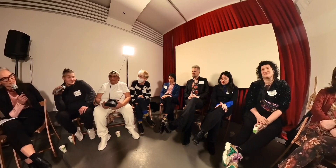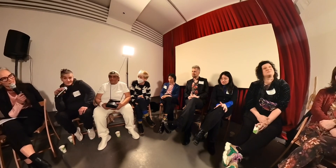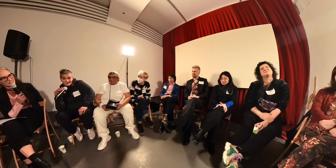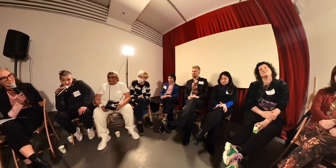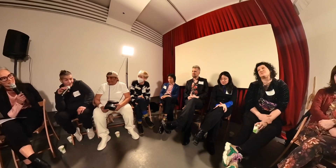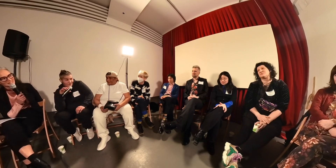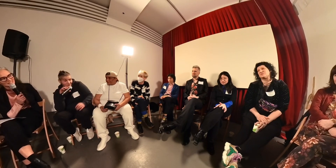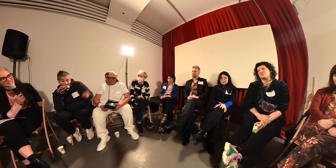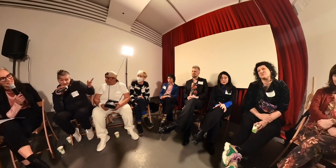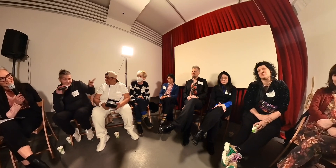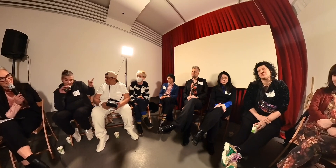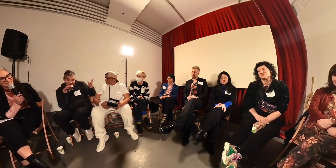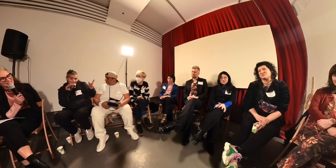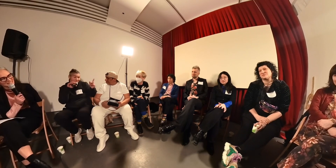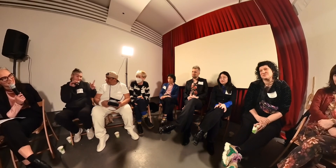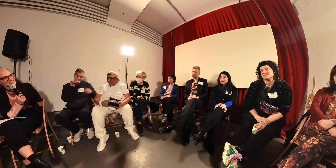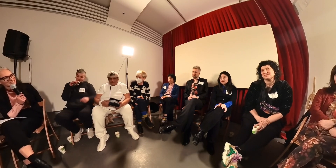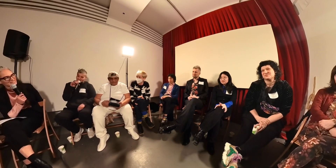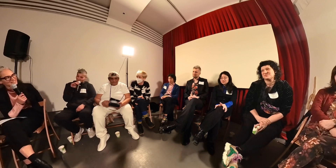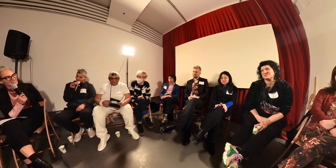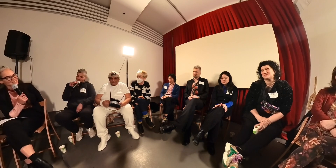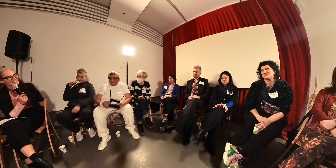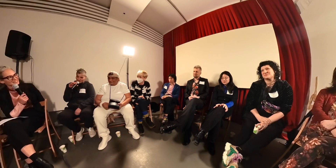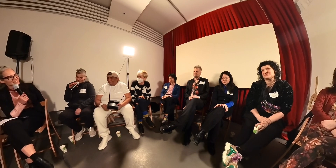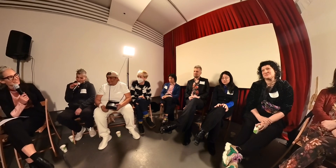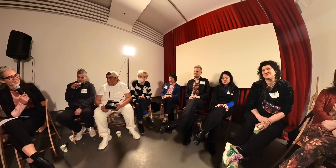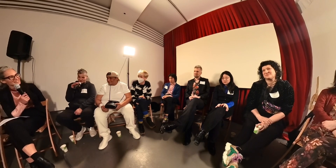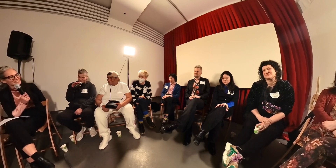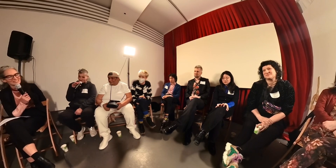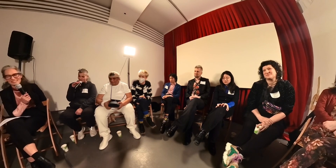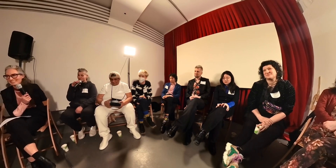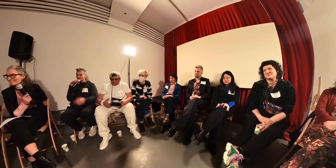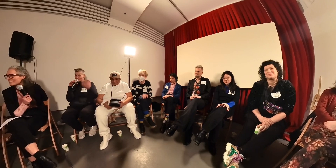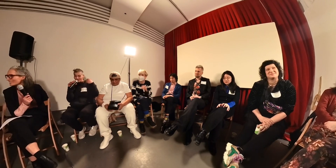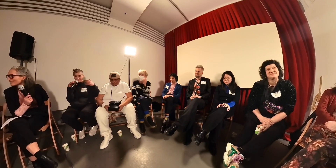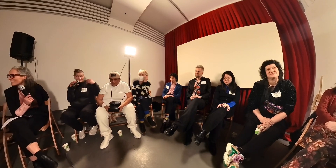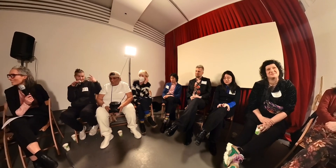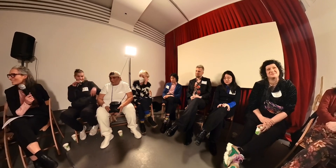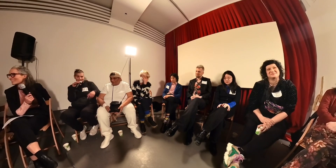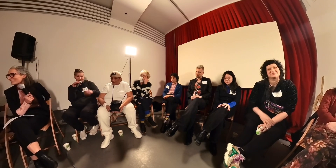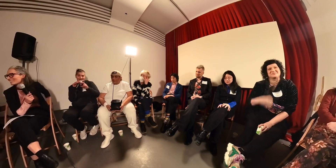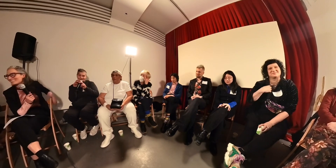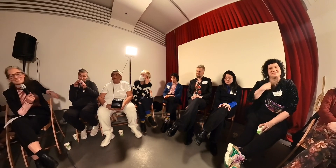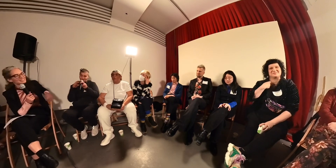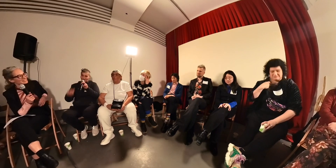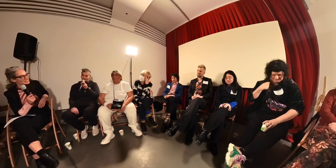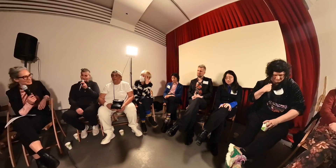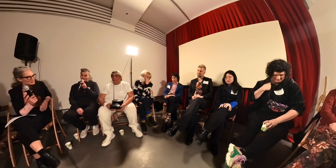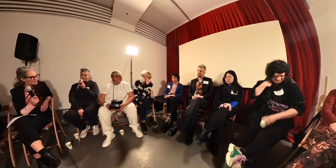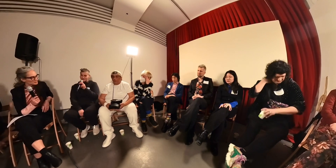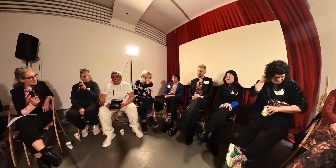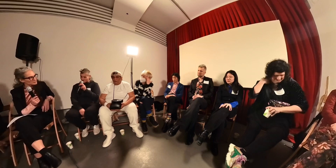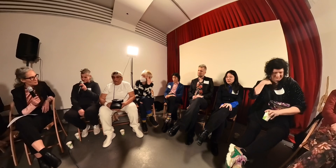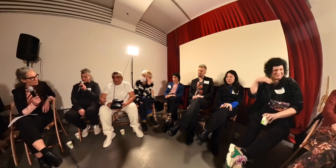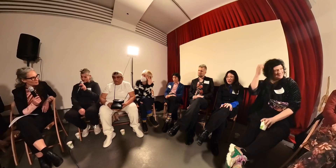rozhovorech. Jo. No, teď jak Magda mluví o to k HMP, tak já bych právě řekla, že my jsme tam jako byli na bienále a teďko